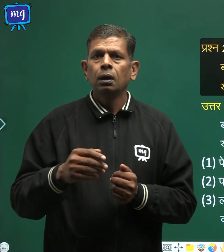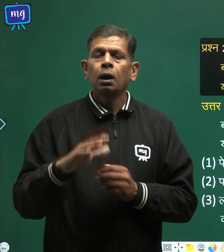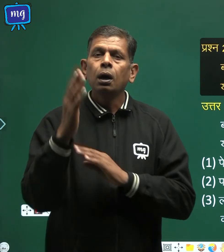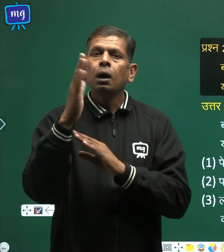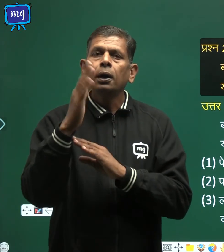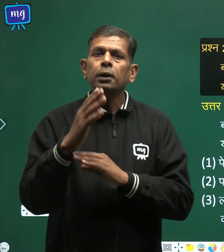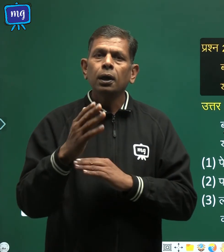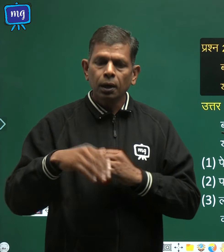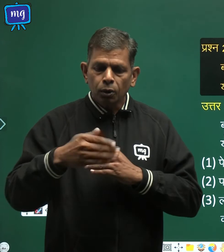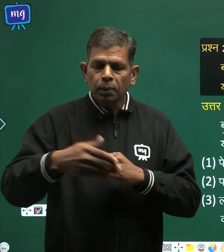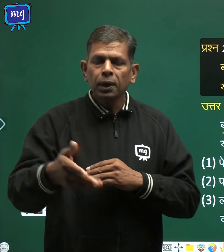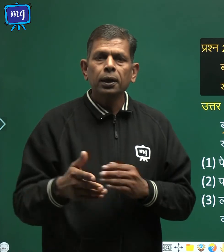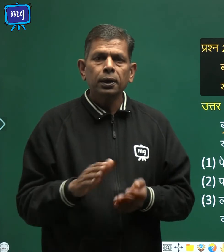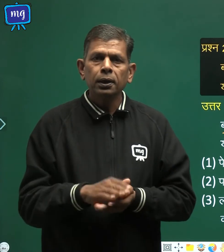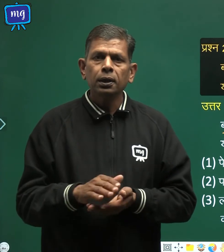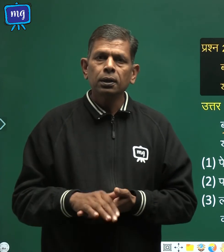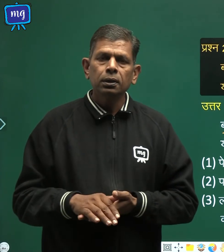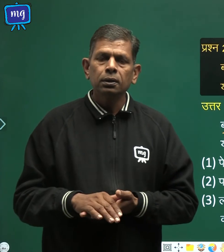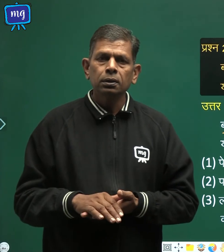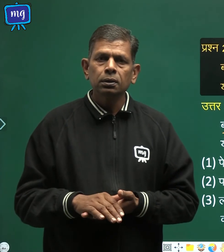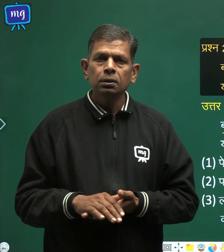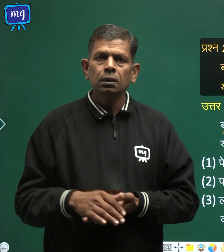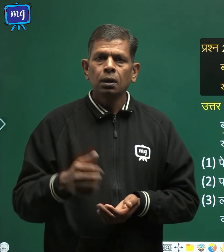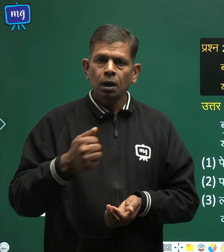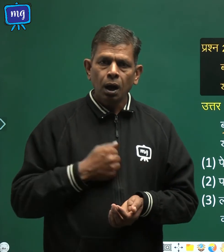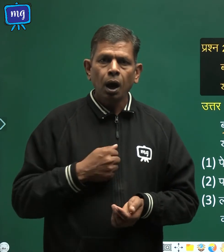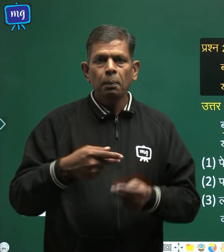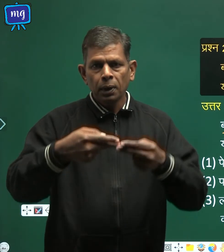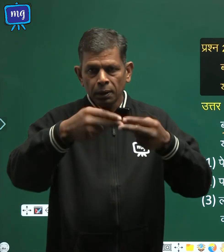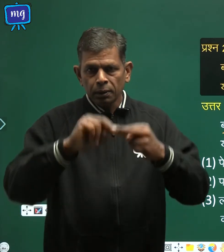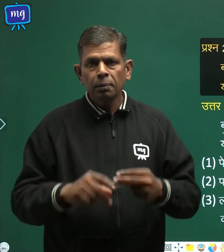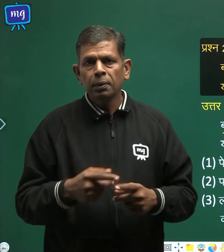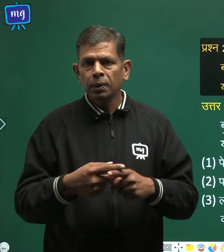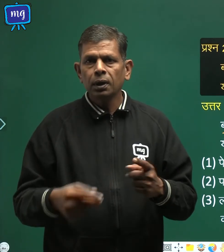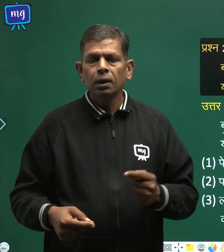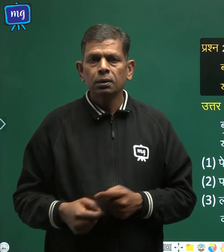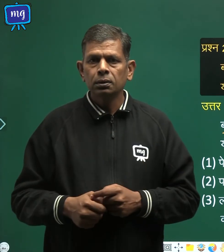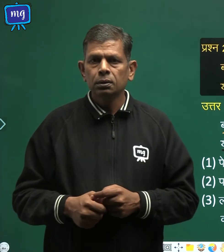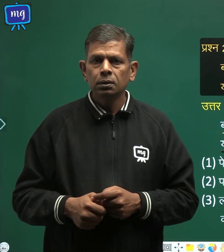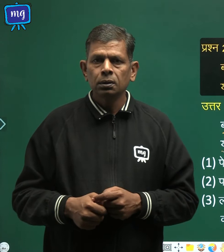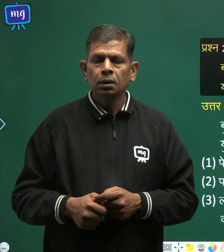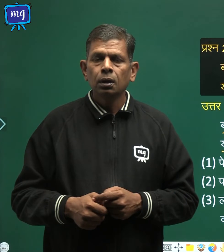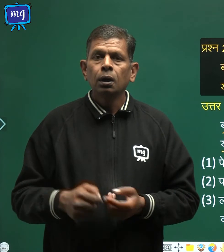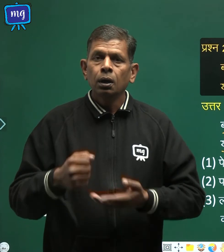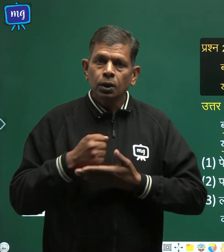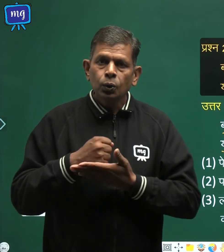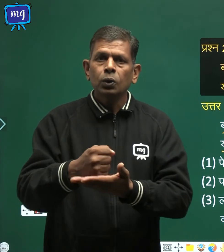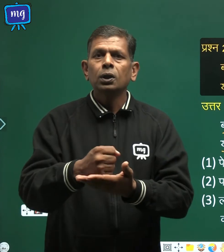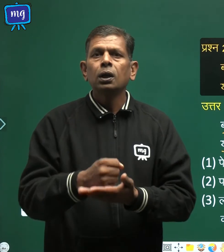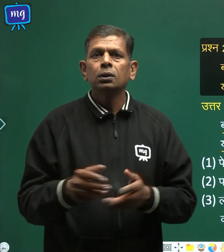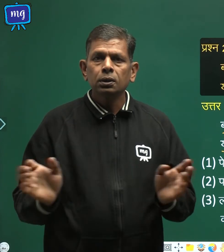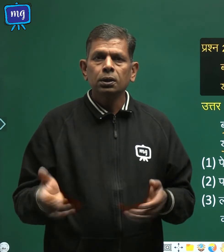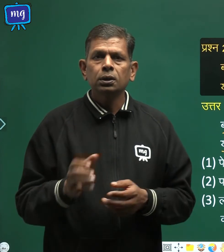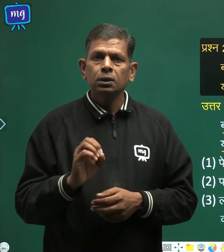हरियाली बनाए रखने के लिए हम निम्न प्रकार योगदान दे सकते हैं।